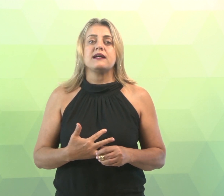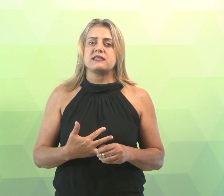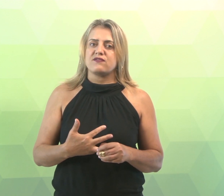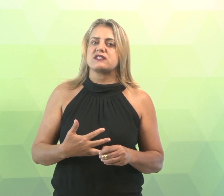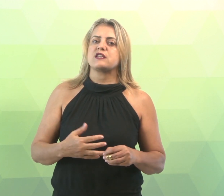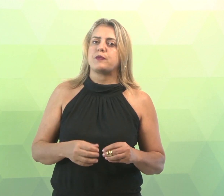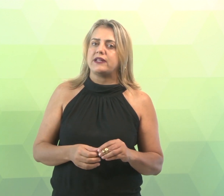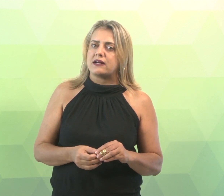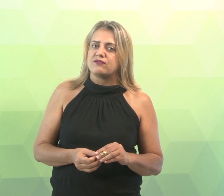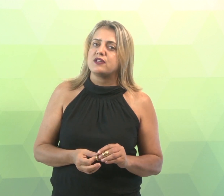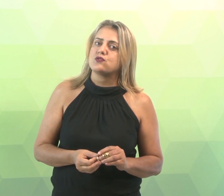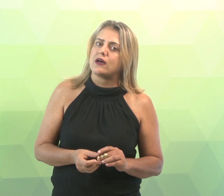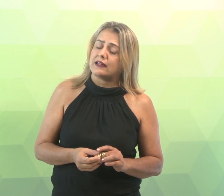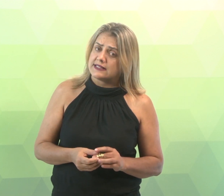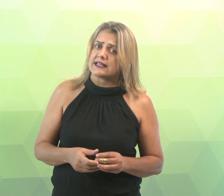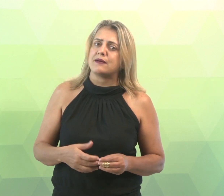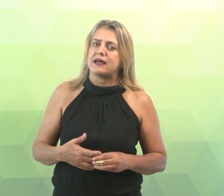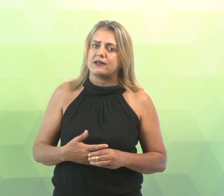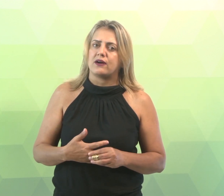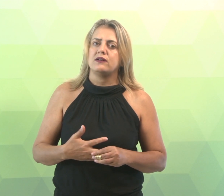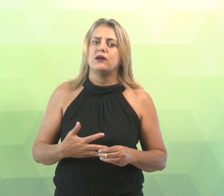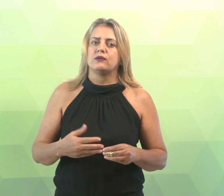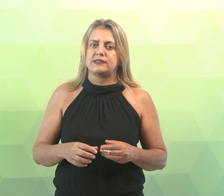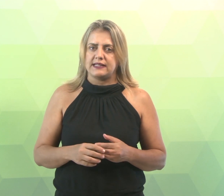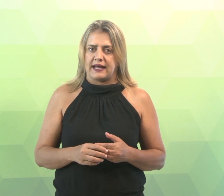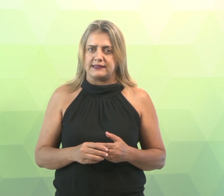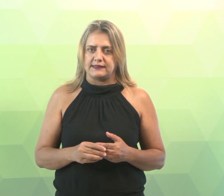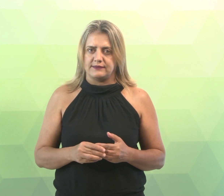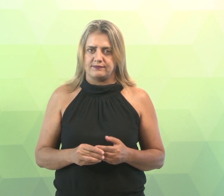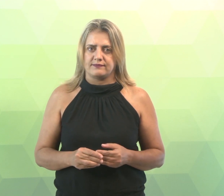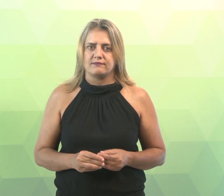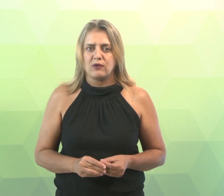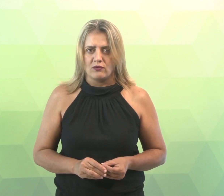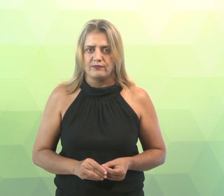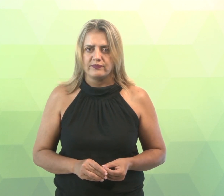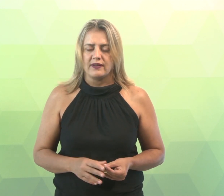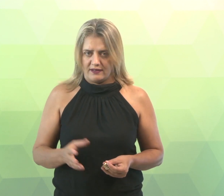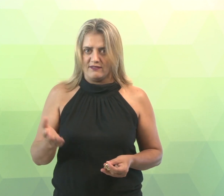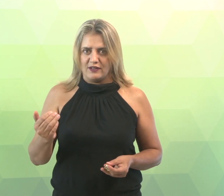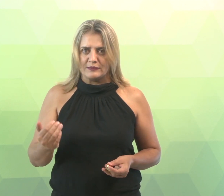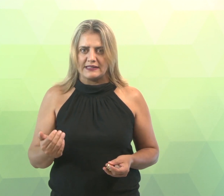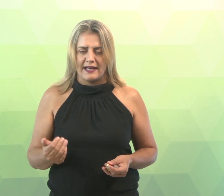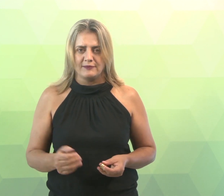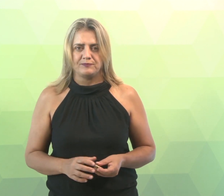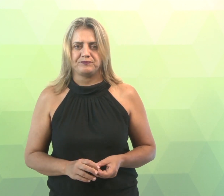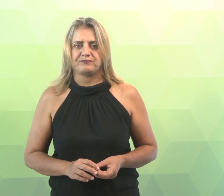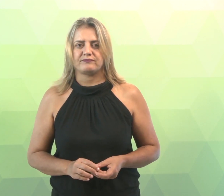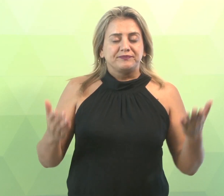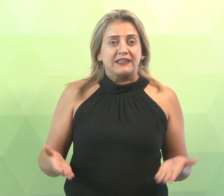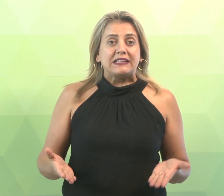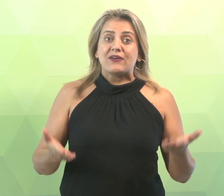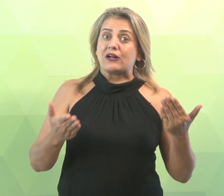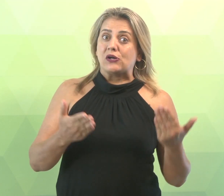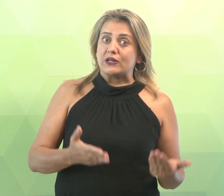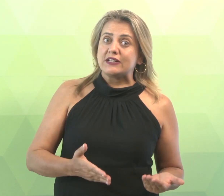assim vocês poderão visualizar melhor os sinais. Bom, vamos lá? Então agora nós